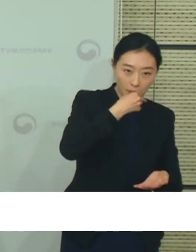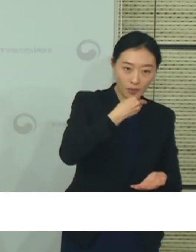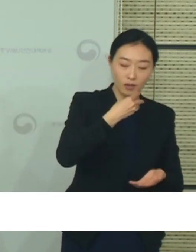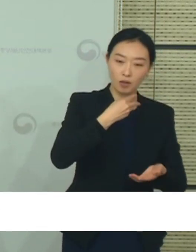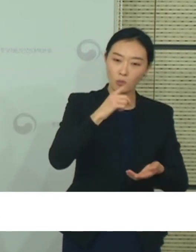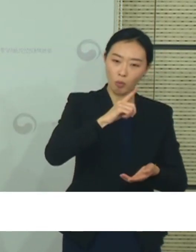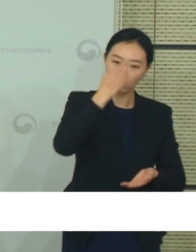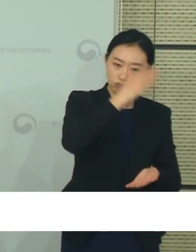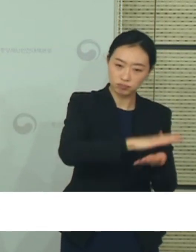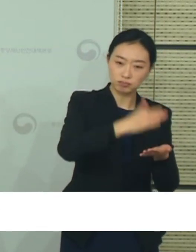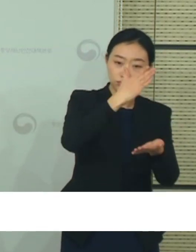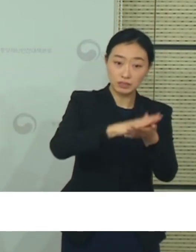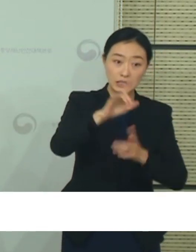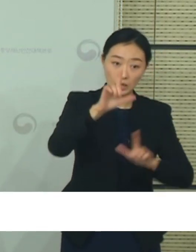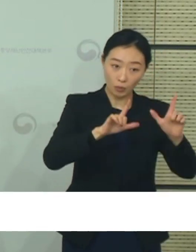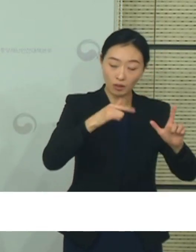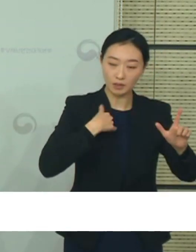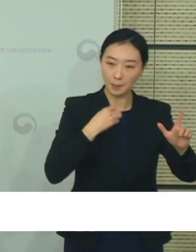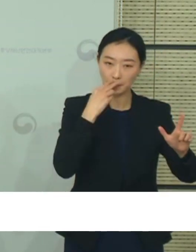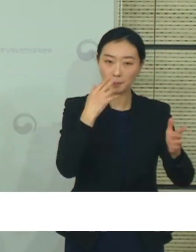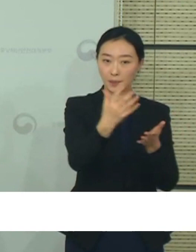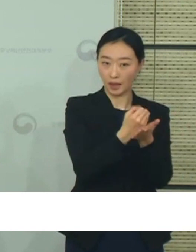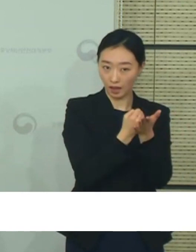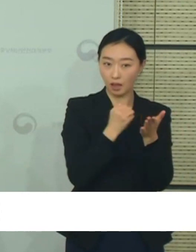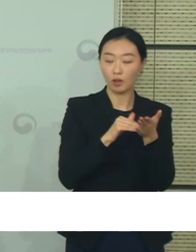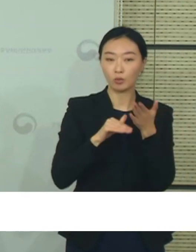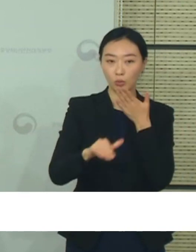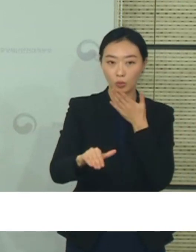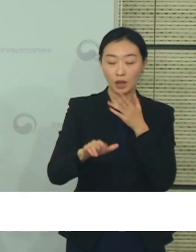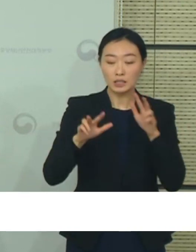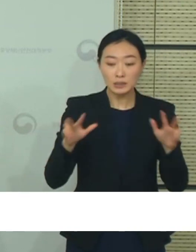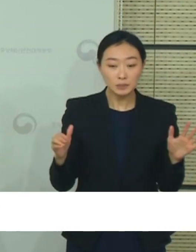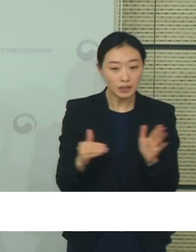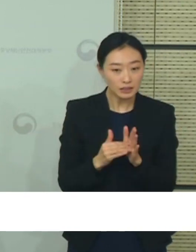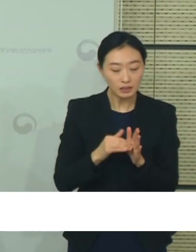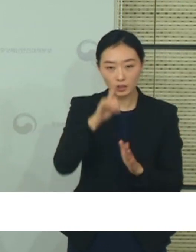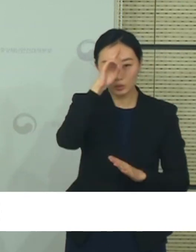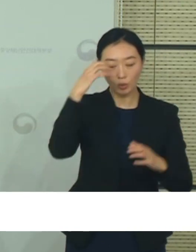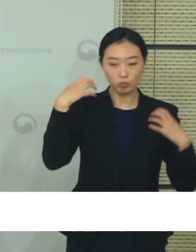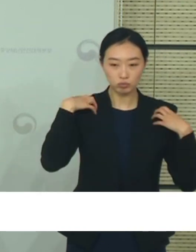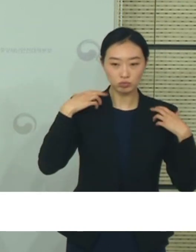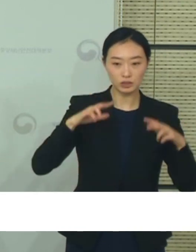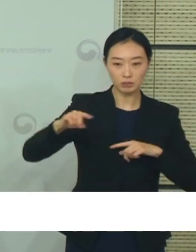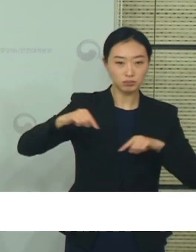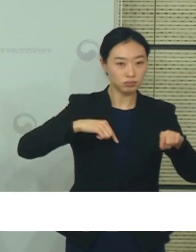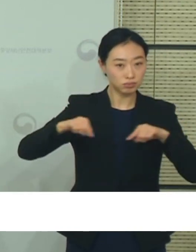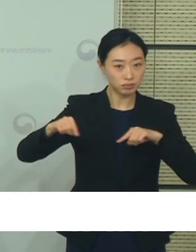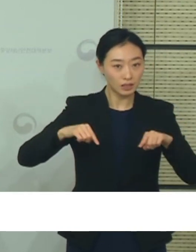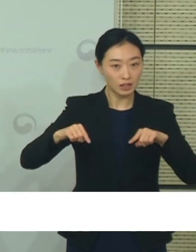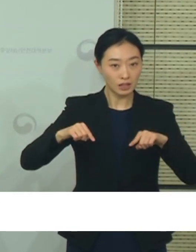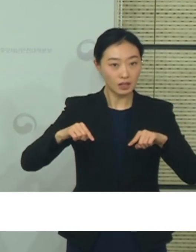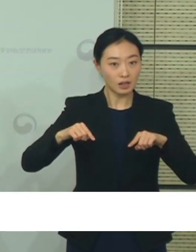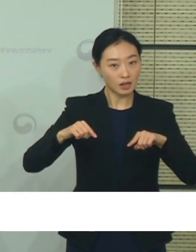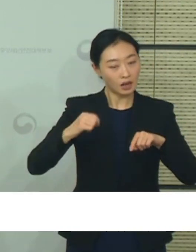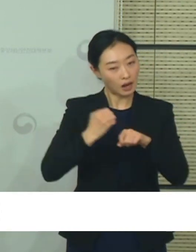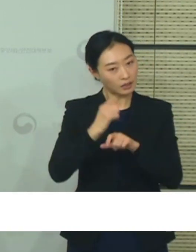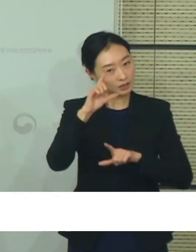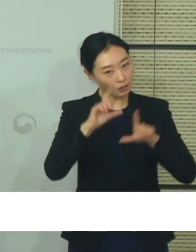해보고 아직까지는 그 정부가 직접적인 조치를 취해야 될 만한 상황인지에